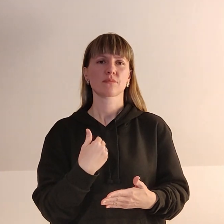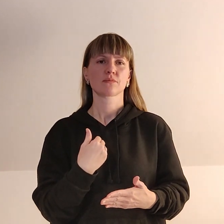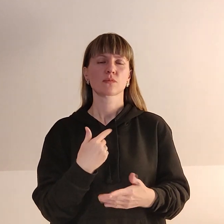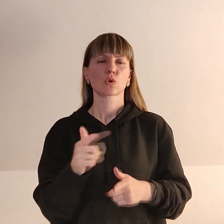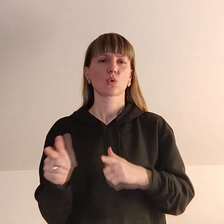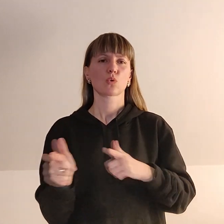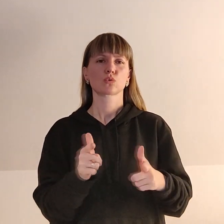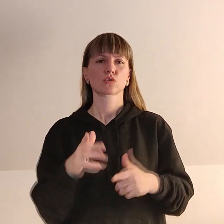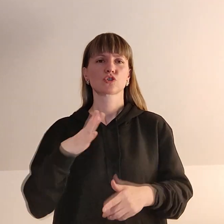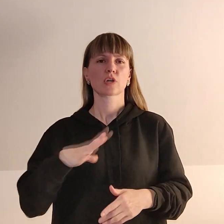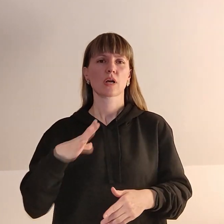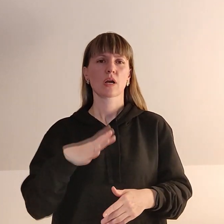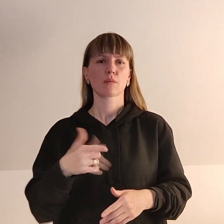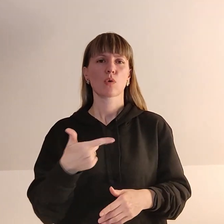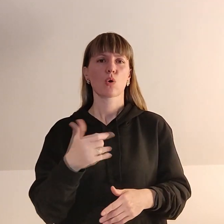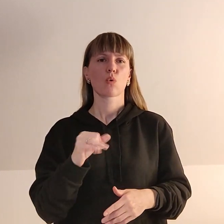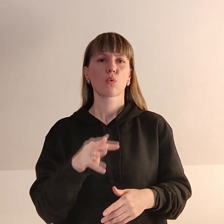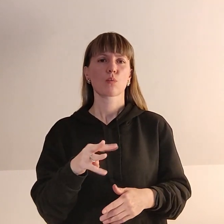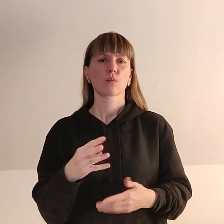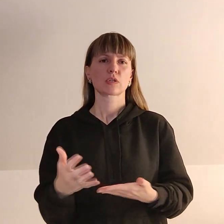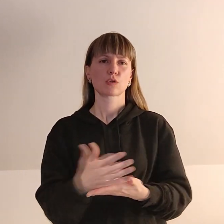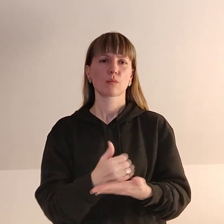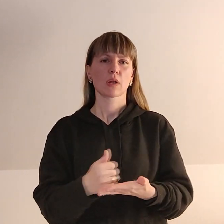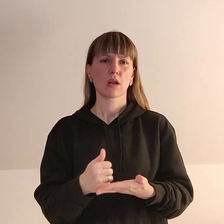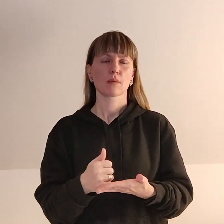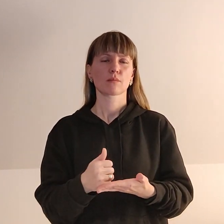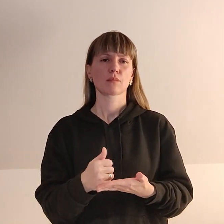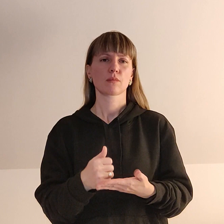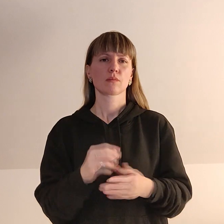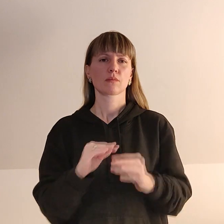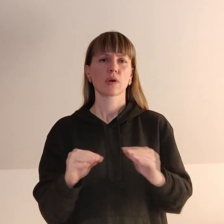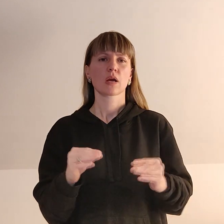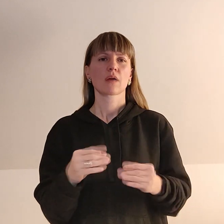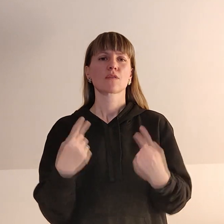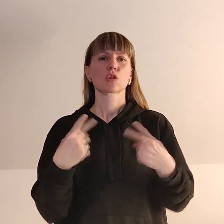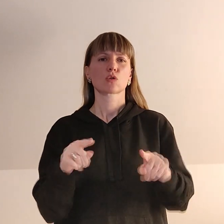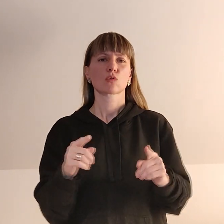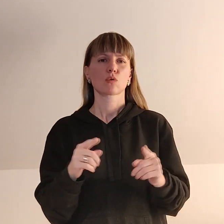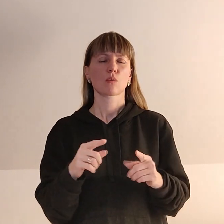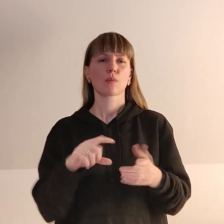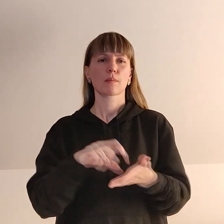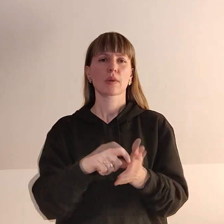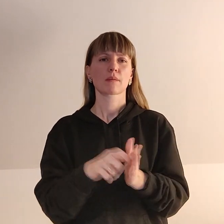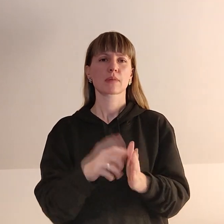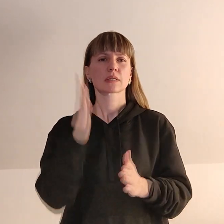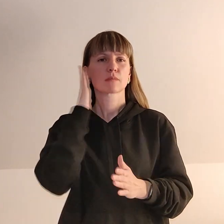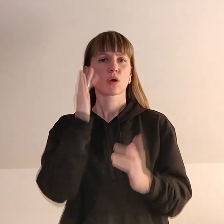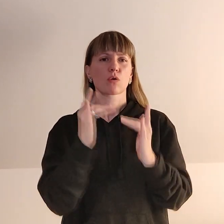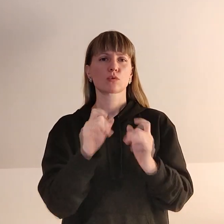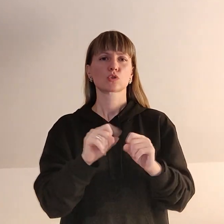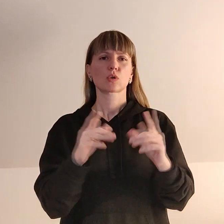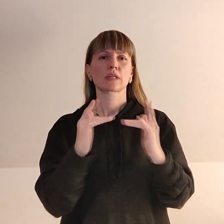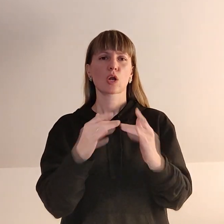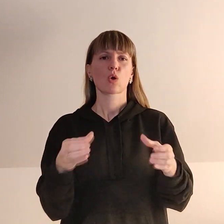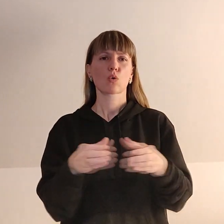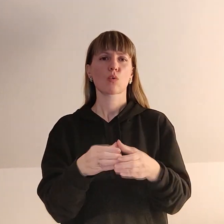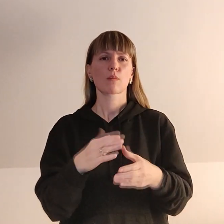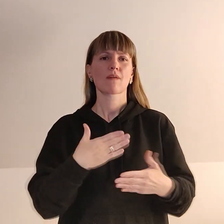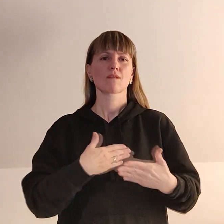Готуємося, чекаємо, гуманітарку збираємо. В іншому приміщенні спального корпусу школи-інтернату група волонтерів плете